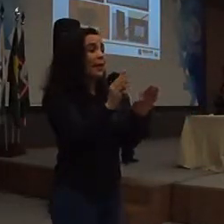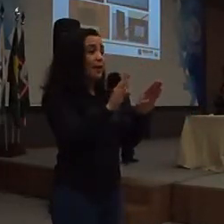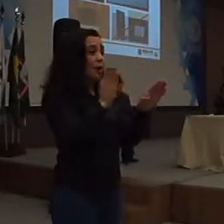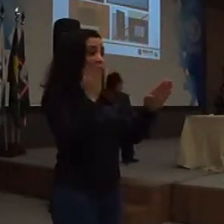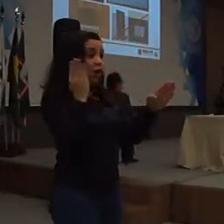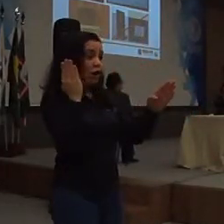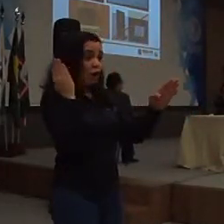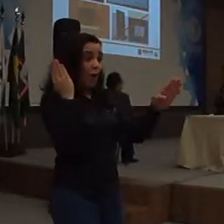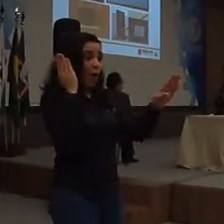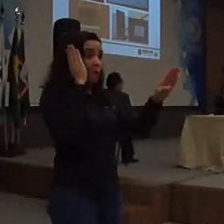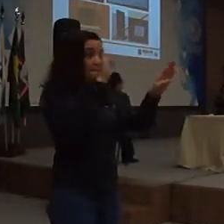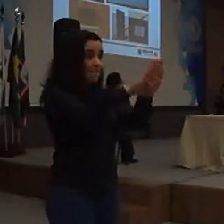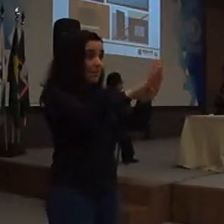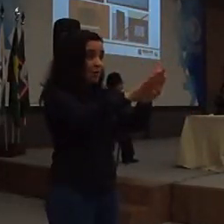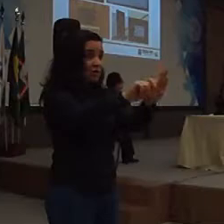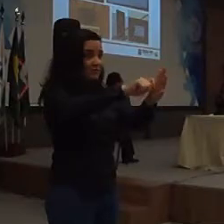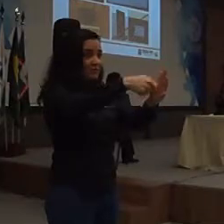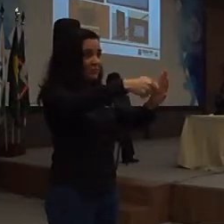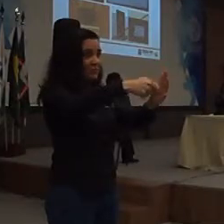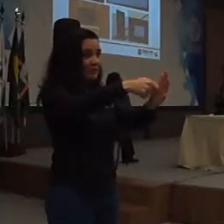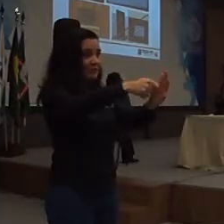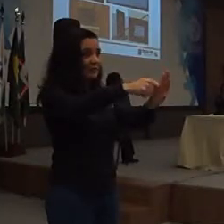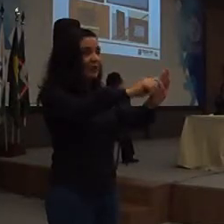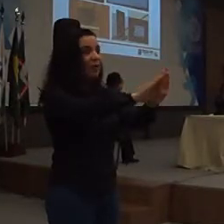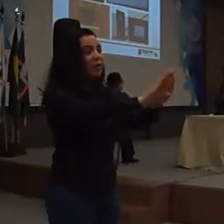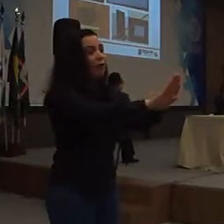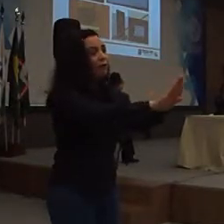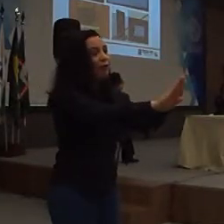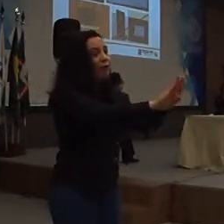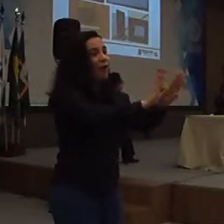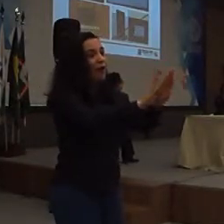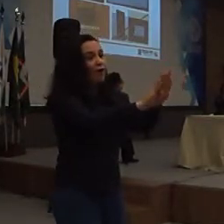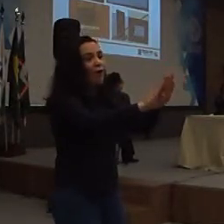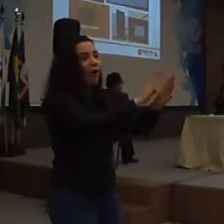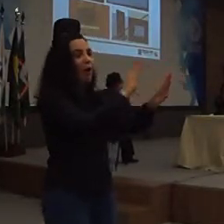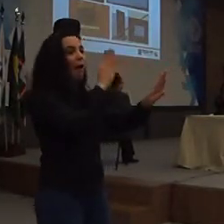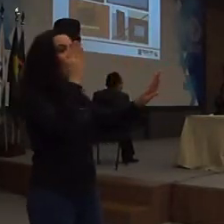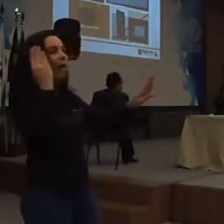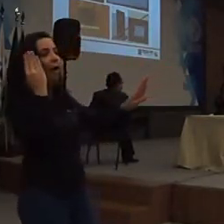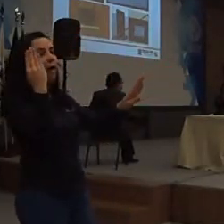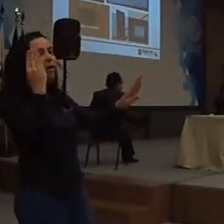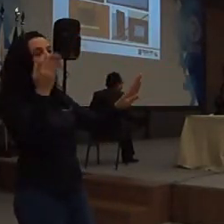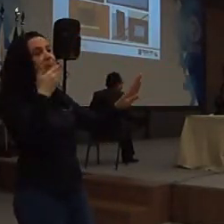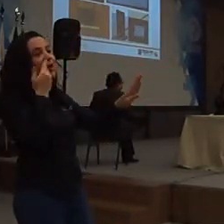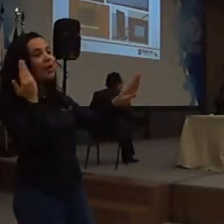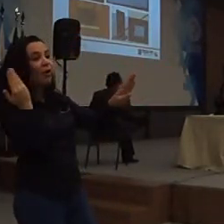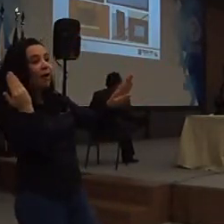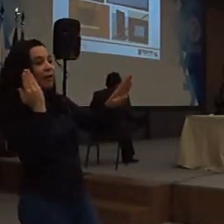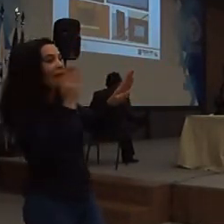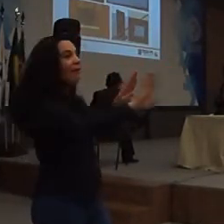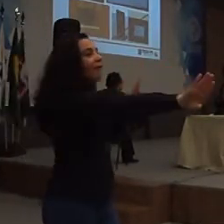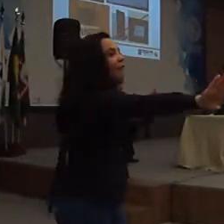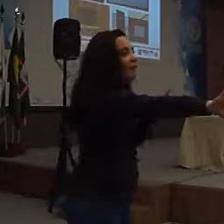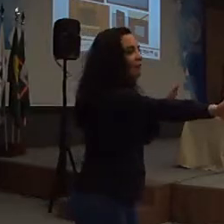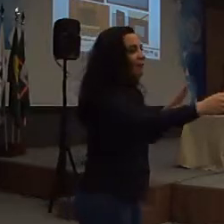70 centímetros. Será que não vai ter que abrir uma porta de 90 para fora do banheiro?